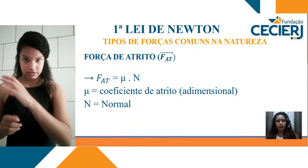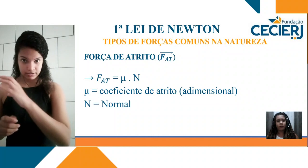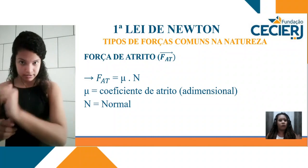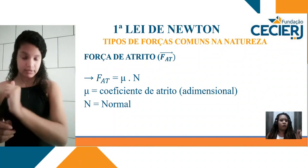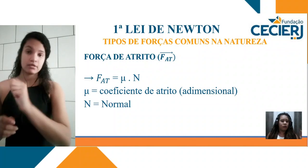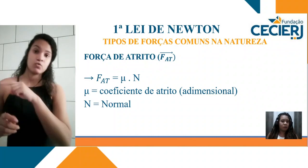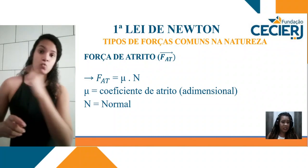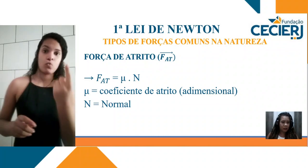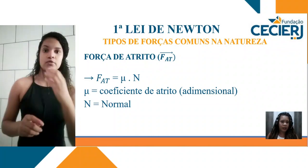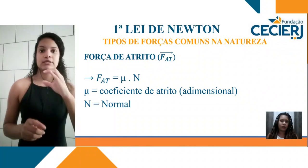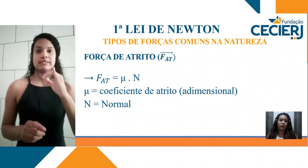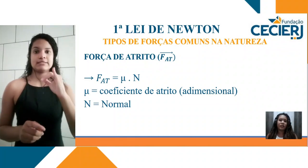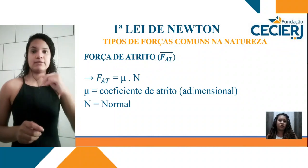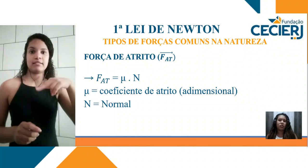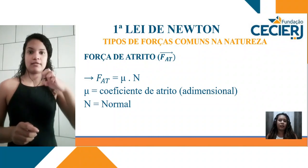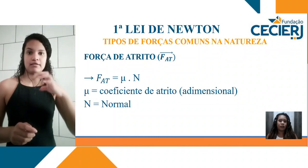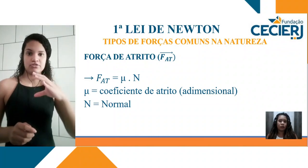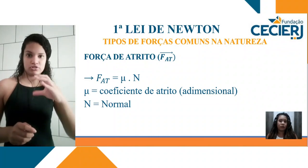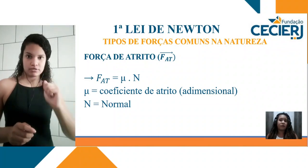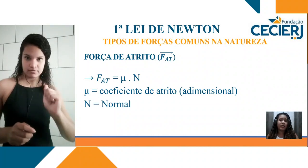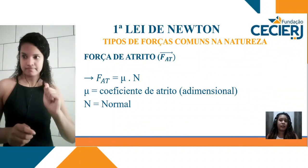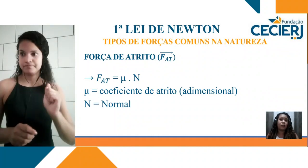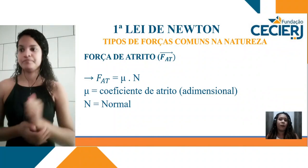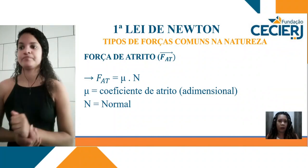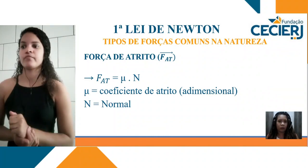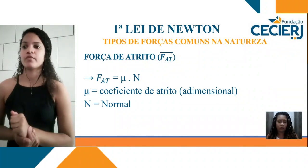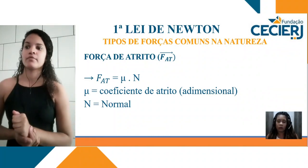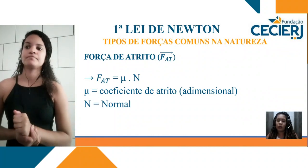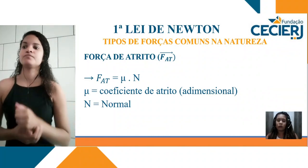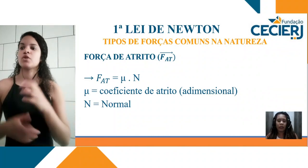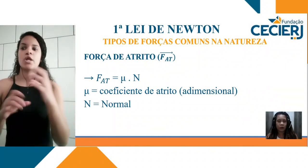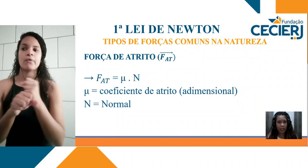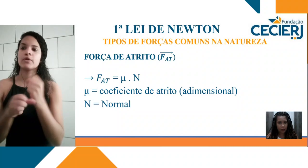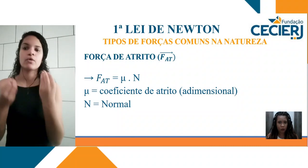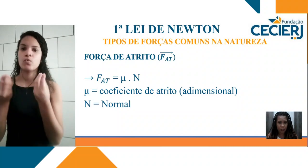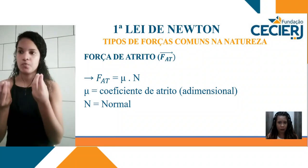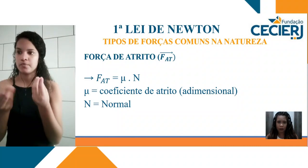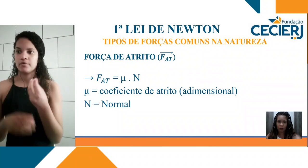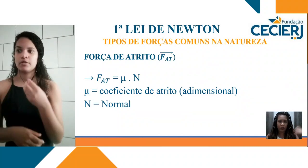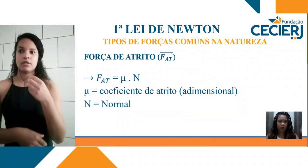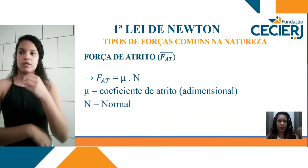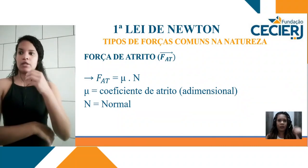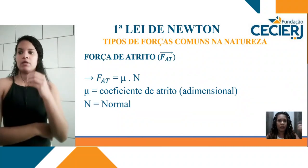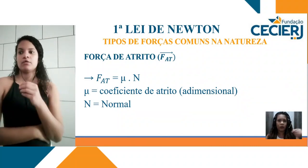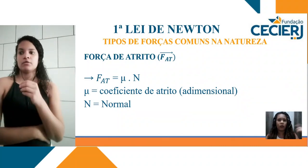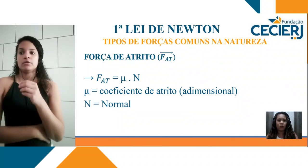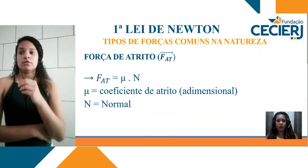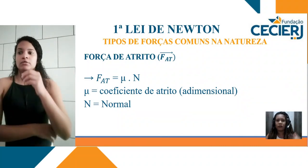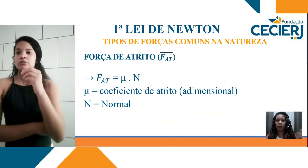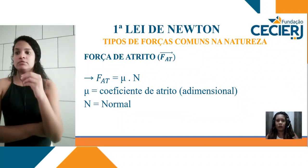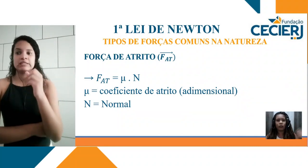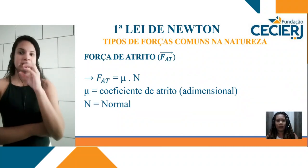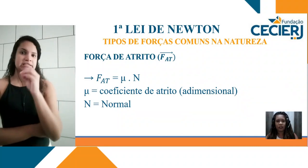calcular. μ, que é esse coeficiente de atrito, vezes a normal. Não tem unidade o μ, simplesmente é